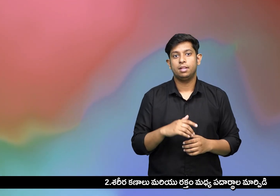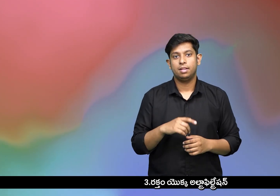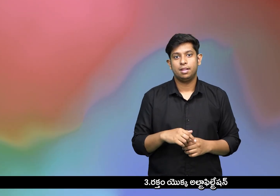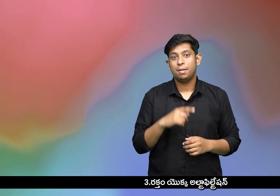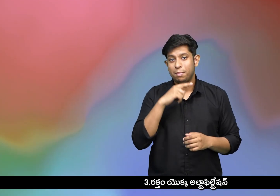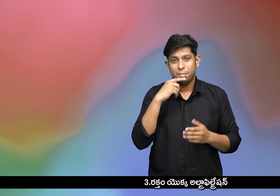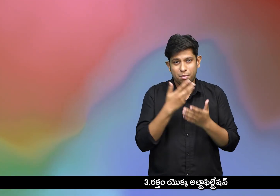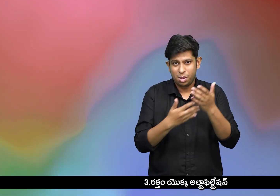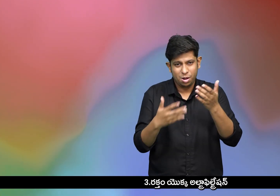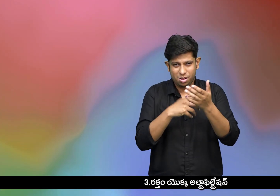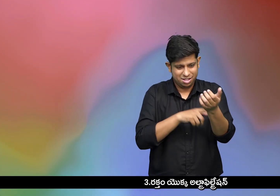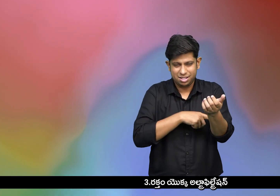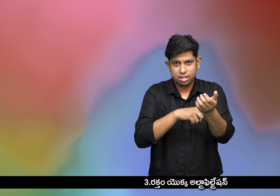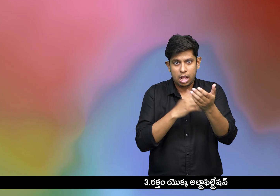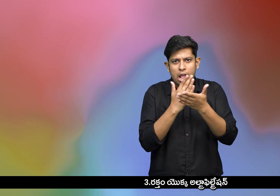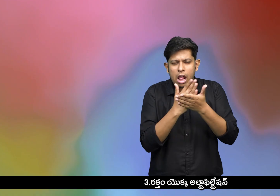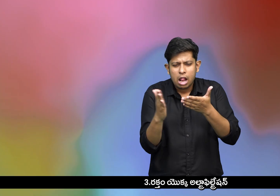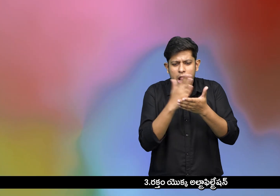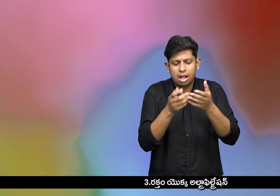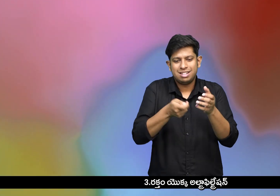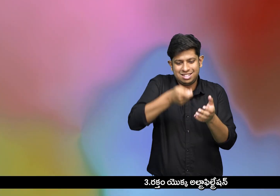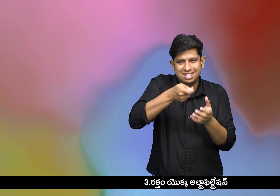3. రక్తం యొక్క అల్ట్రాఫిల్ట్రేషన్.